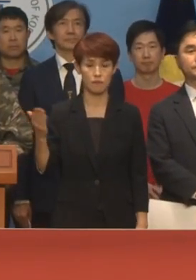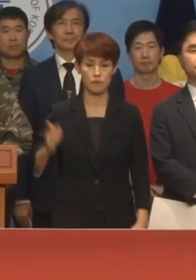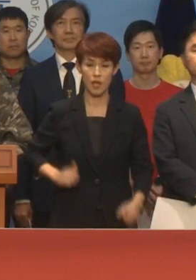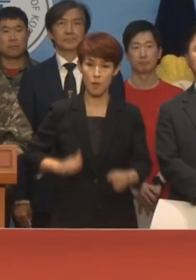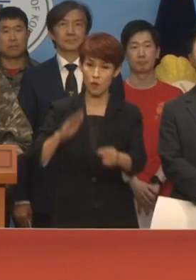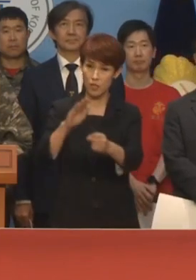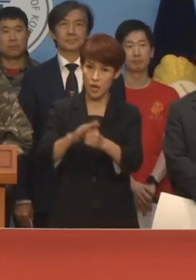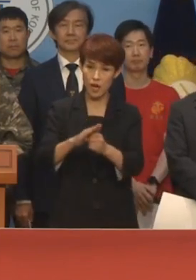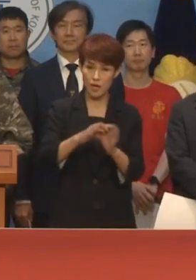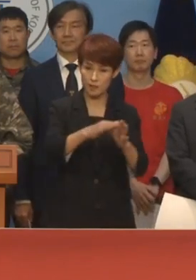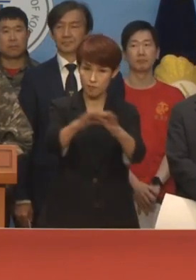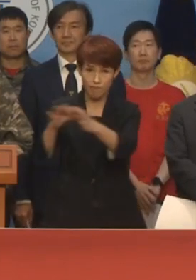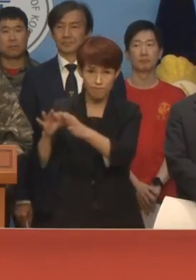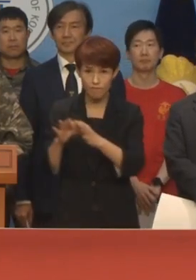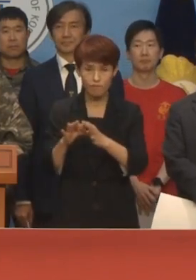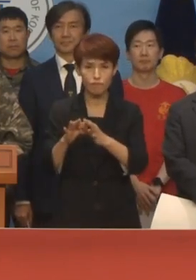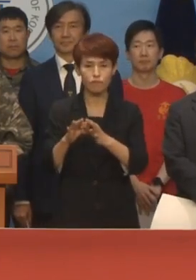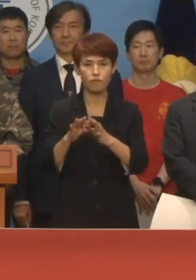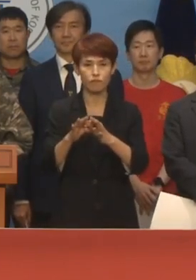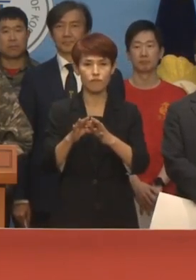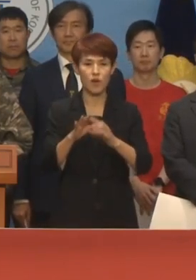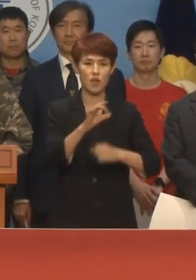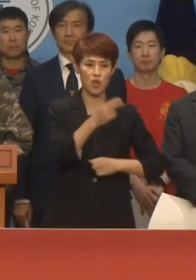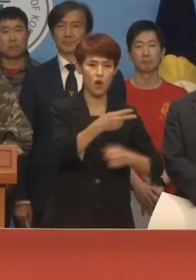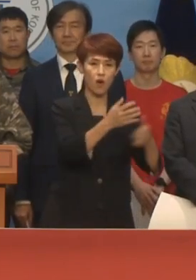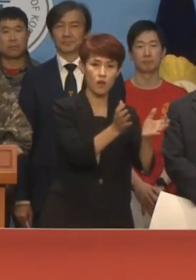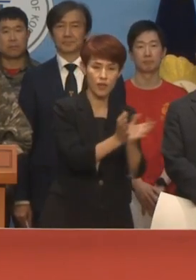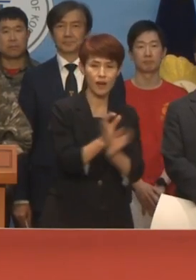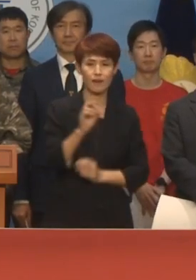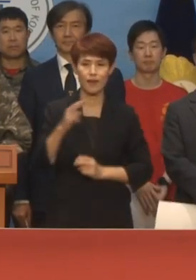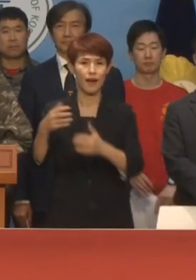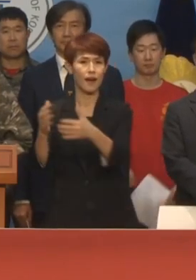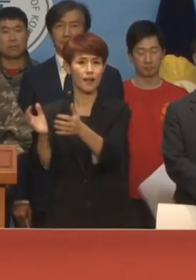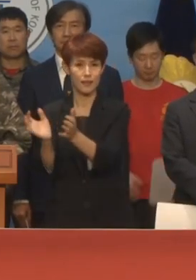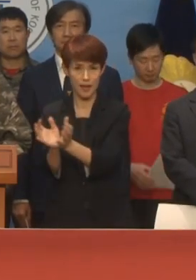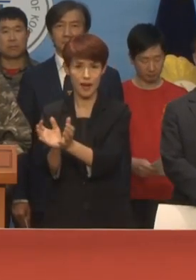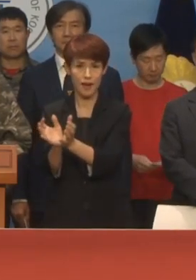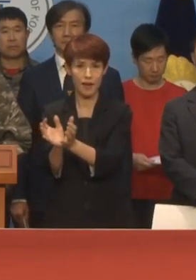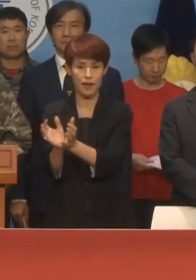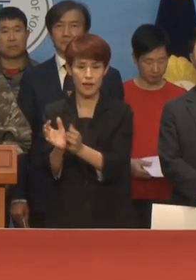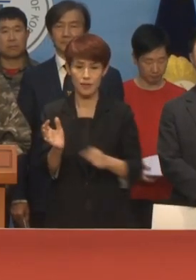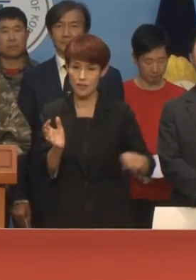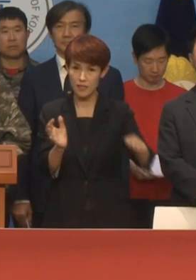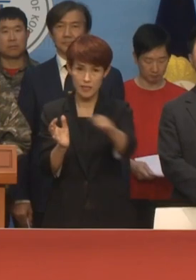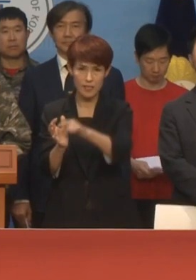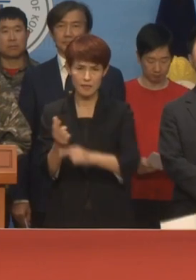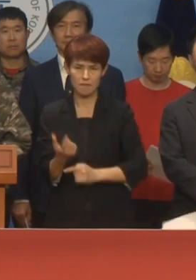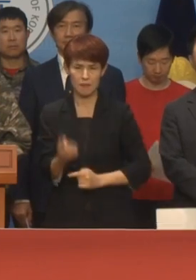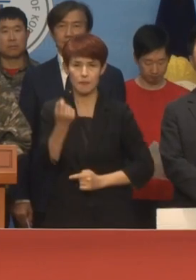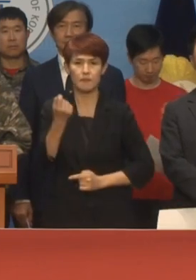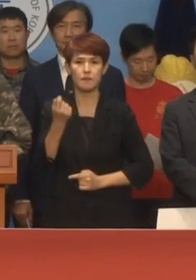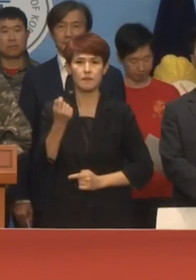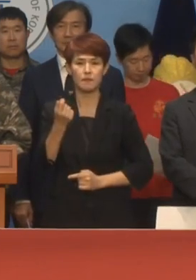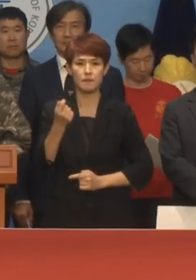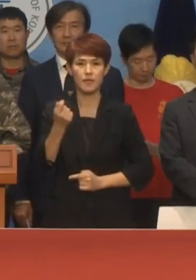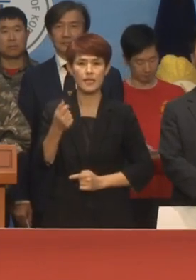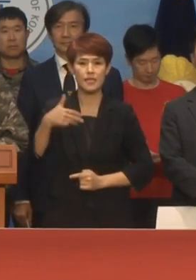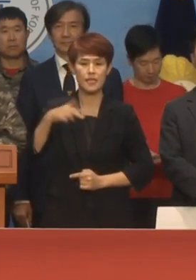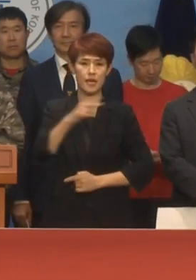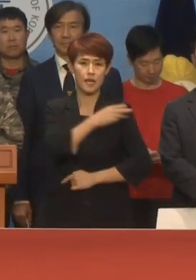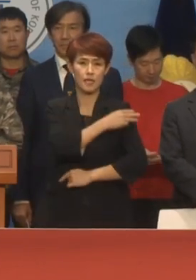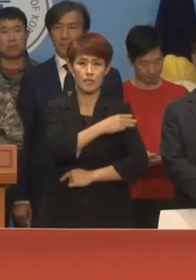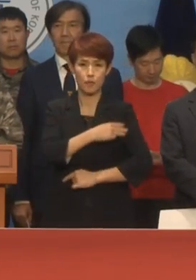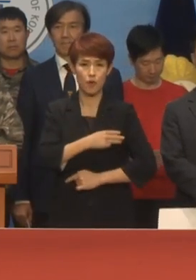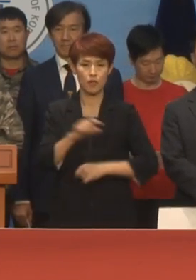해병대 예비역은 정부 여당은 물론이고 야권의 신속한